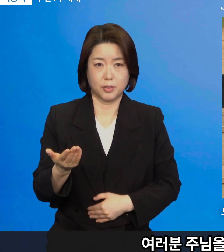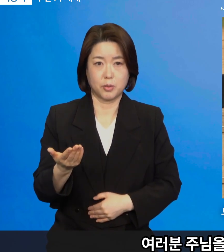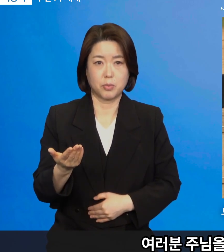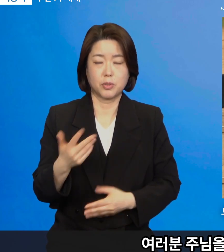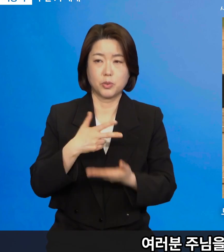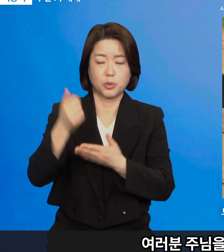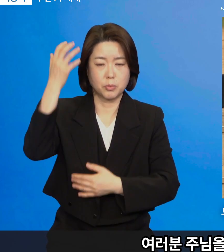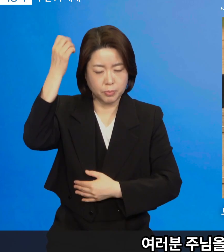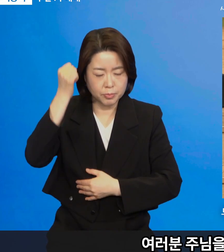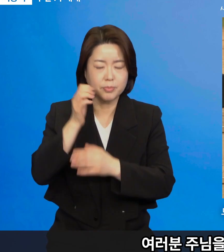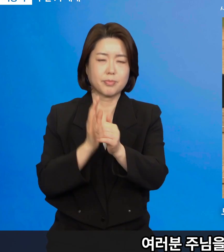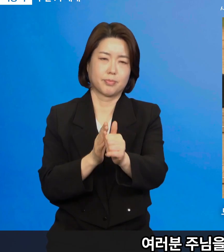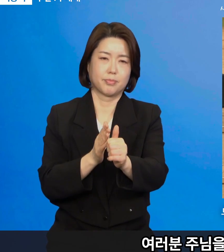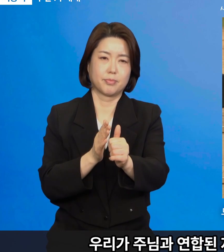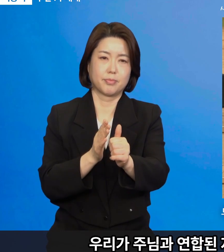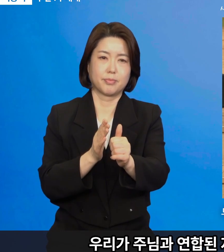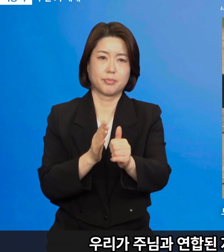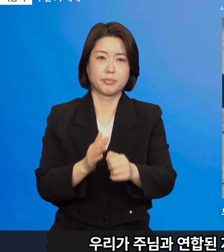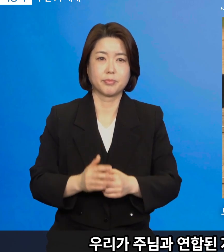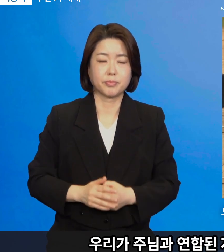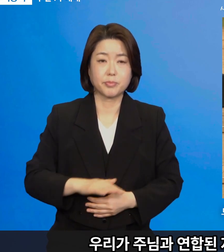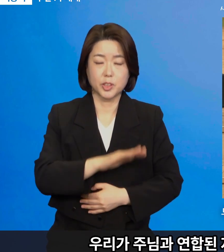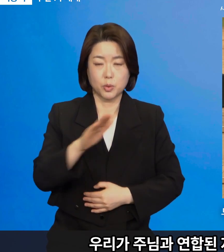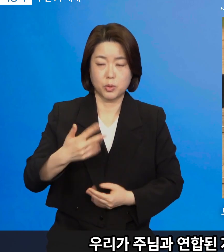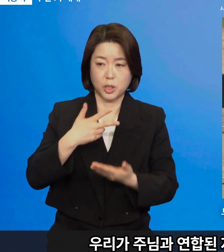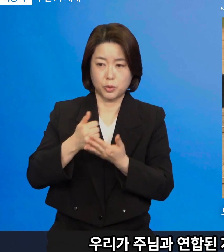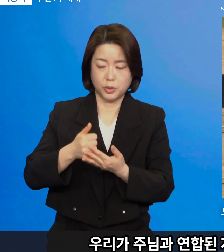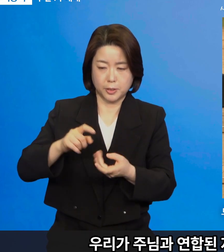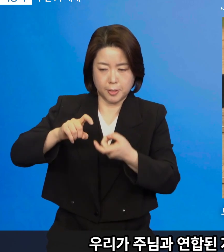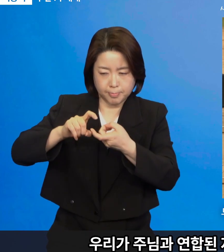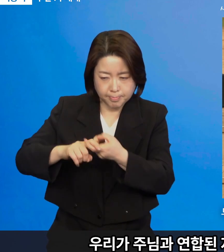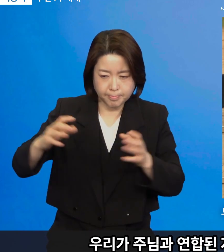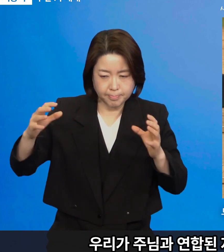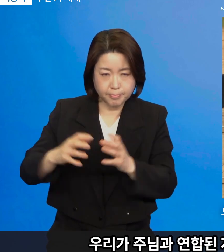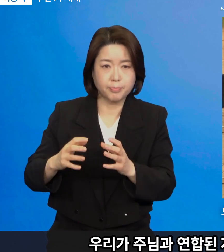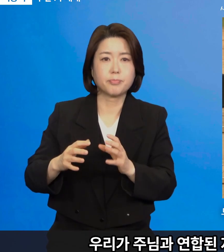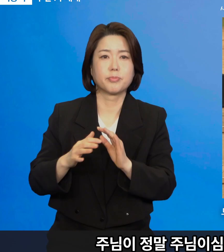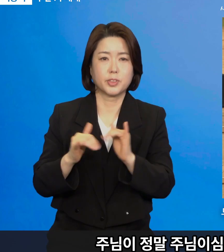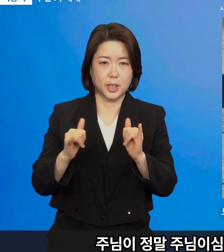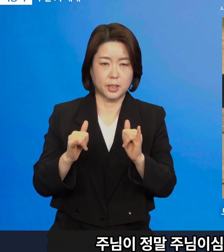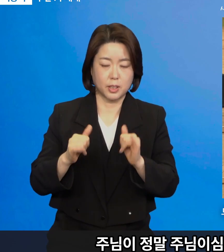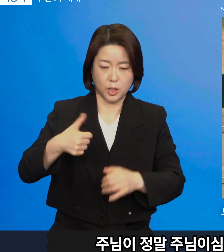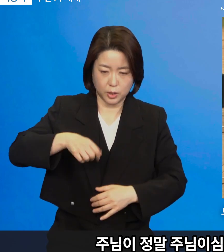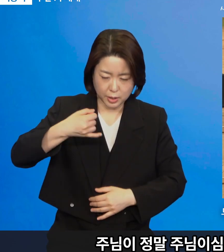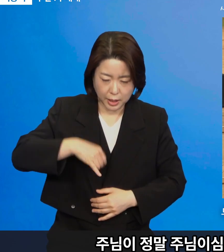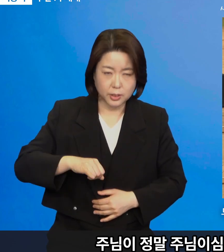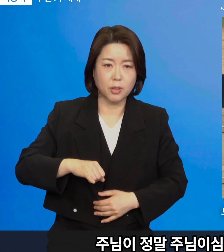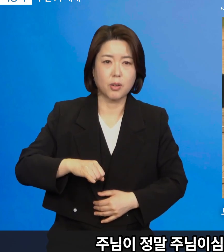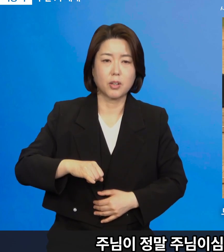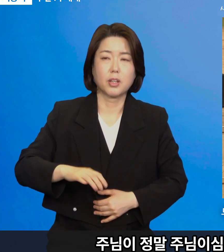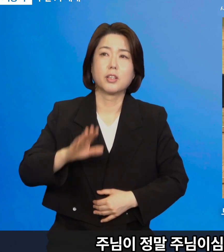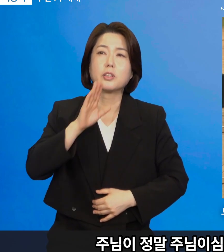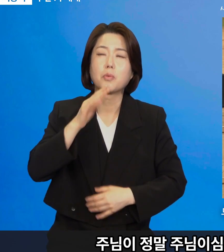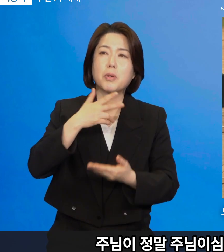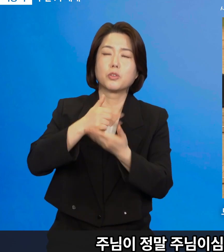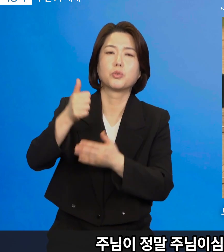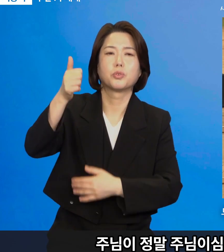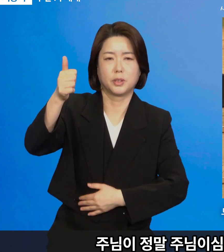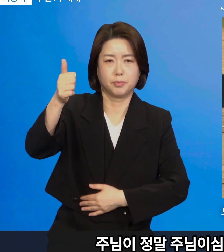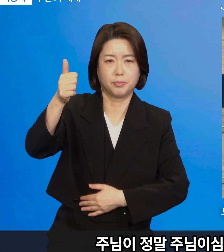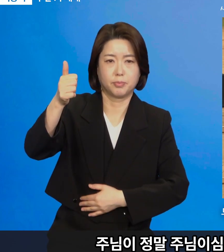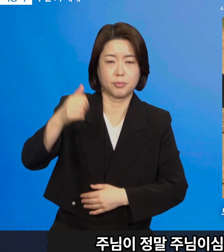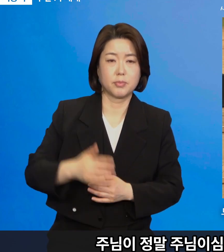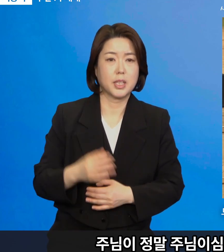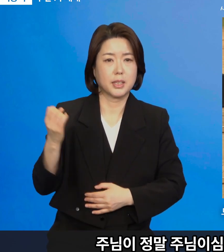주님을 기억하십시오. 우리가 주님과 연합된 자이며 주님의 자녀이며 주님이 정말 주님이심을 다시